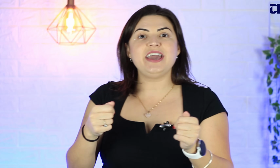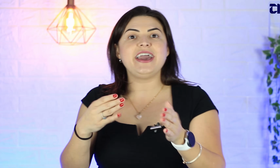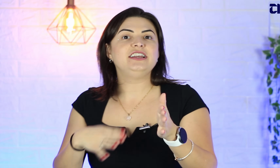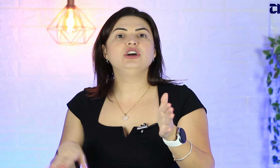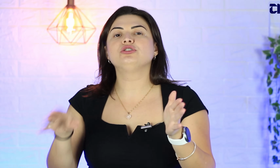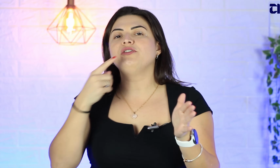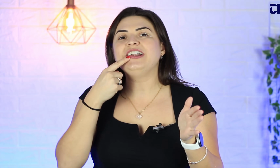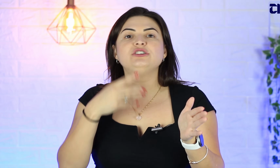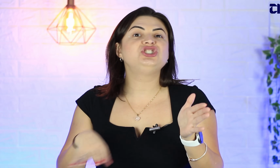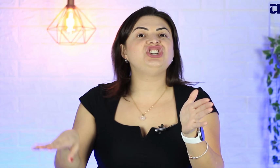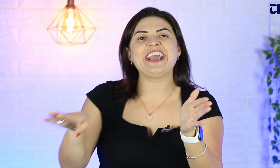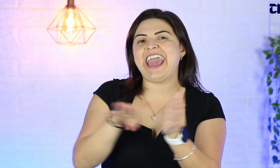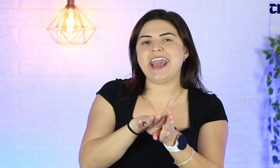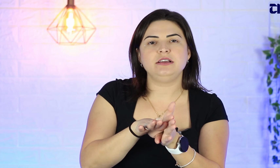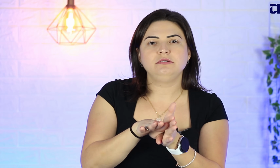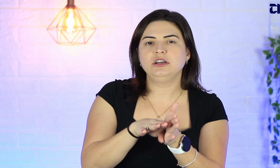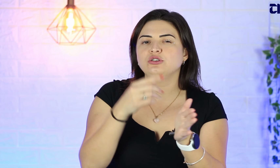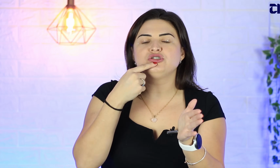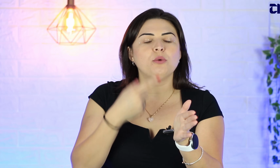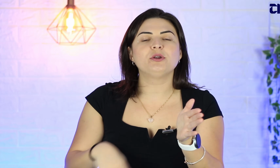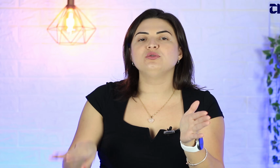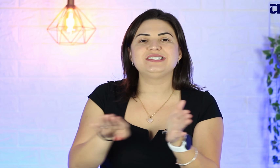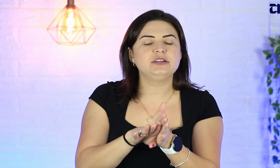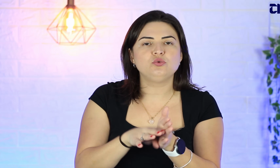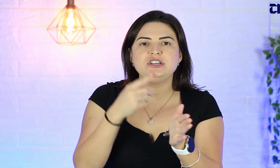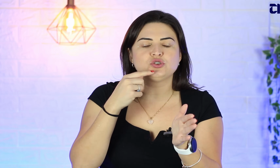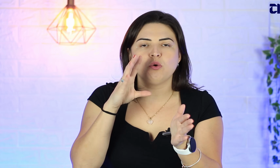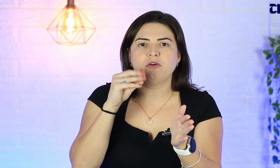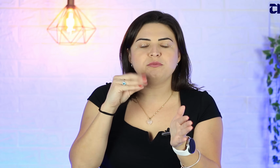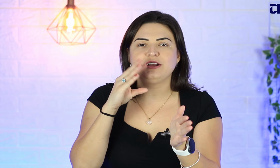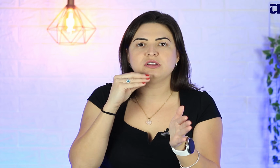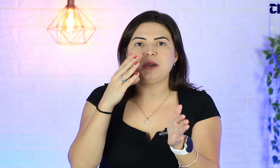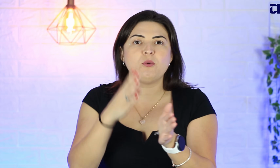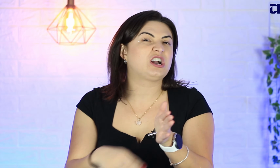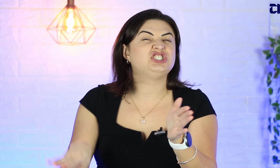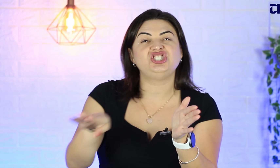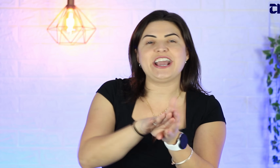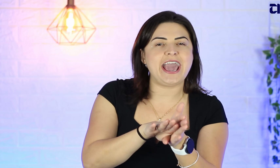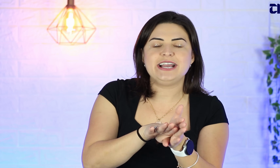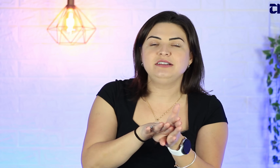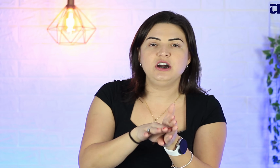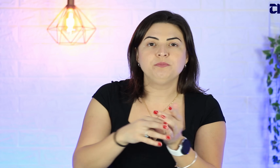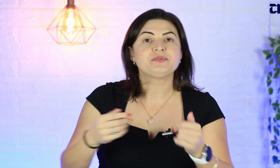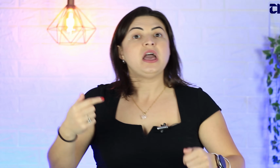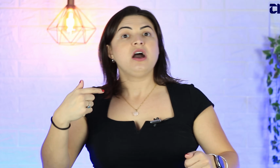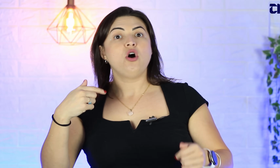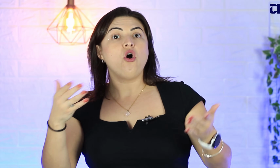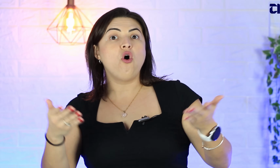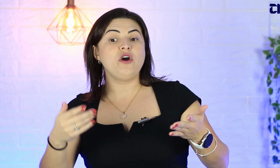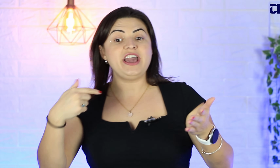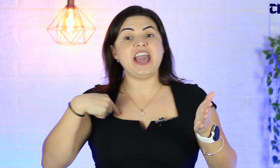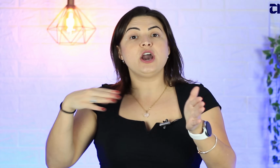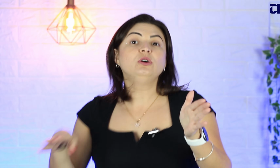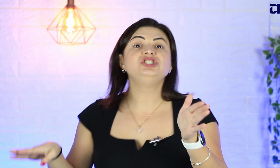Cheguei. Eu não tô falando cheguei. Eu não estou pronunciando isso com o movimento da minha boca. Cheguei. Não. Oi, eu,